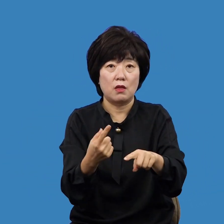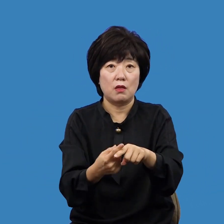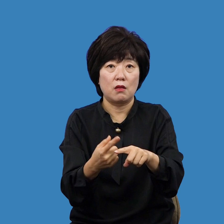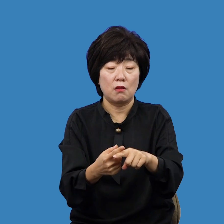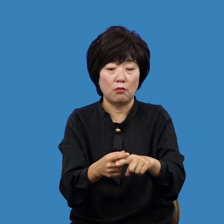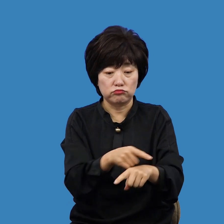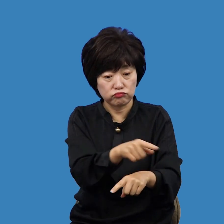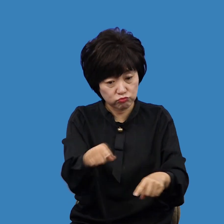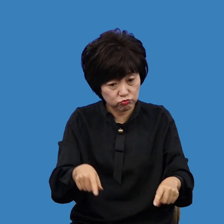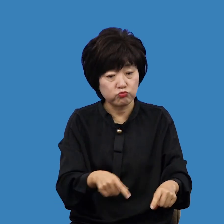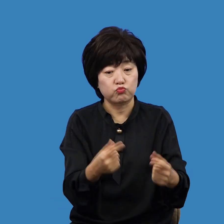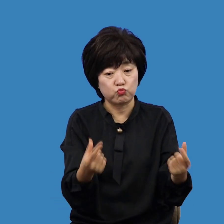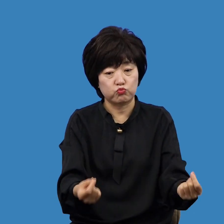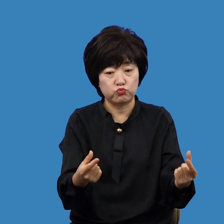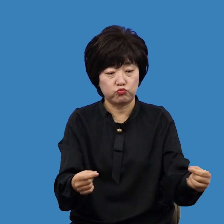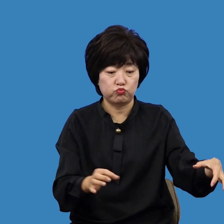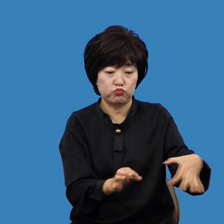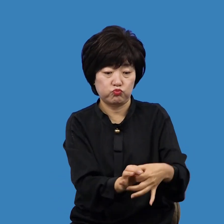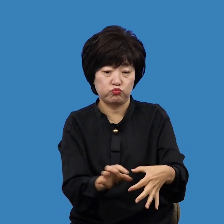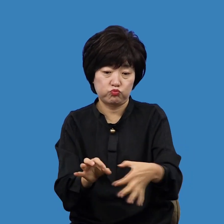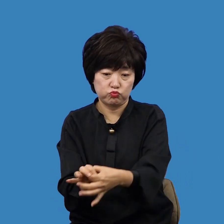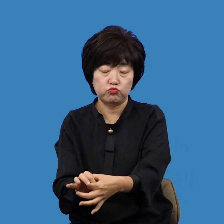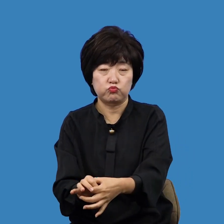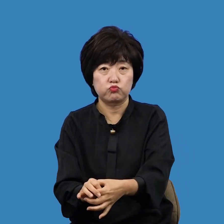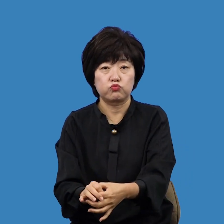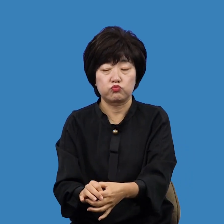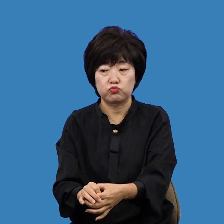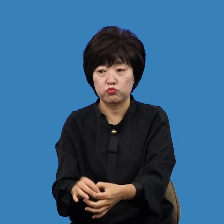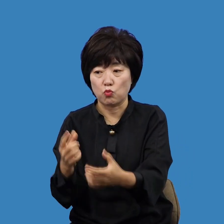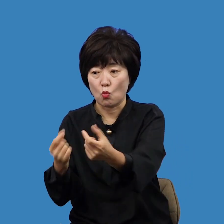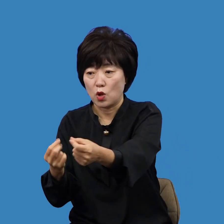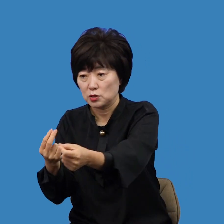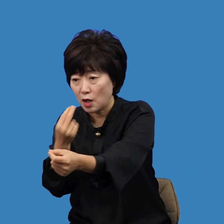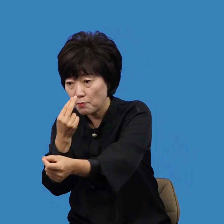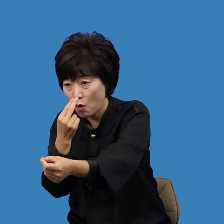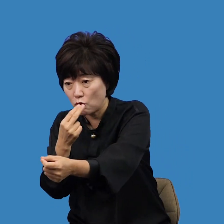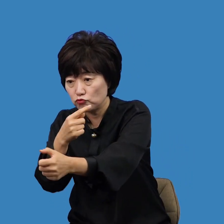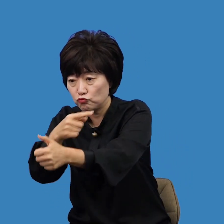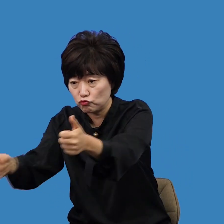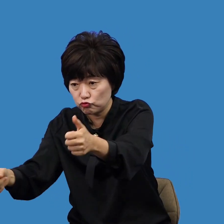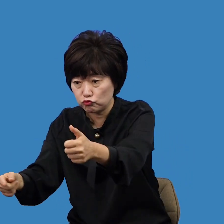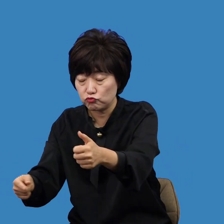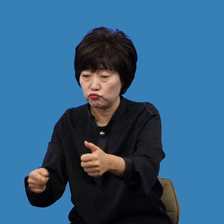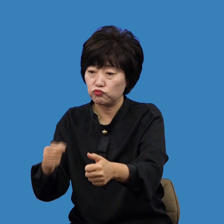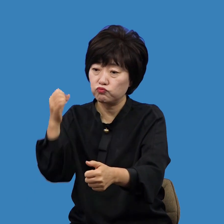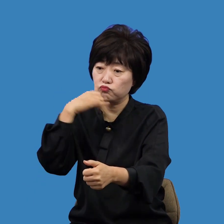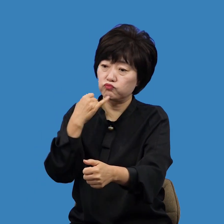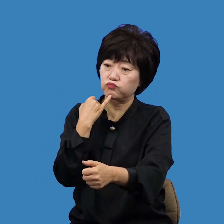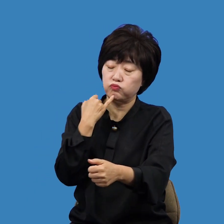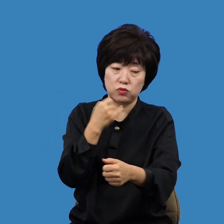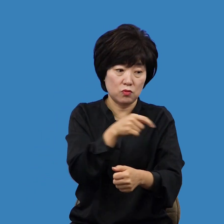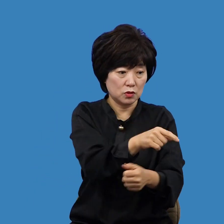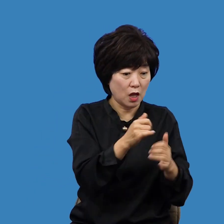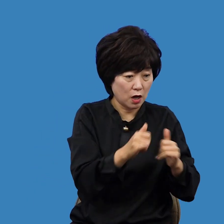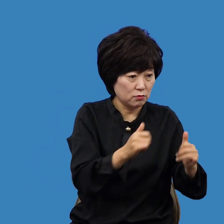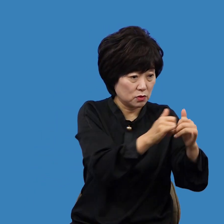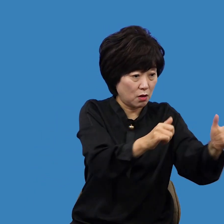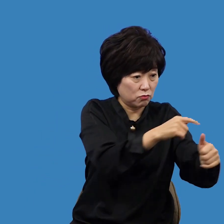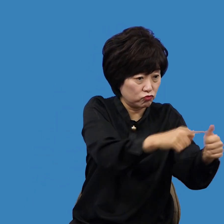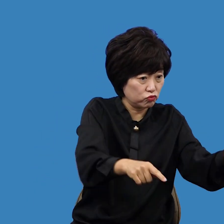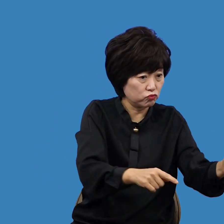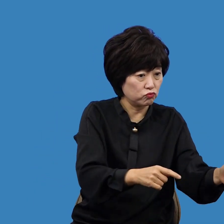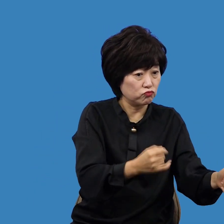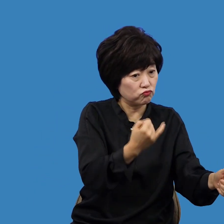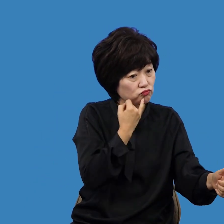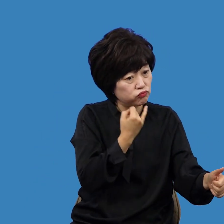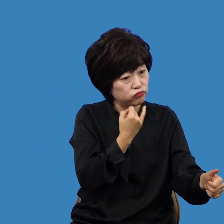속한 존재인데 사자가 사슴을 죽이는 건 뭐 똑같은 생명인데 그건 왜 자연스러운 거고 사람이 사람을 죽이는 건 왜 자연스러운 게 아니야. 이해할 수가